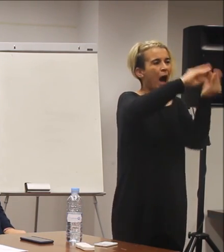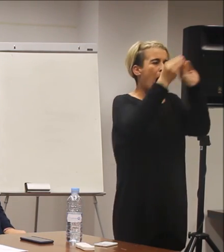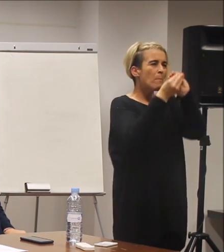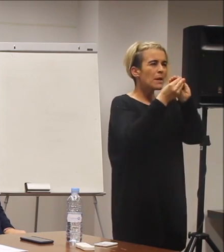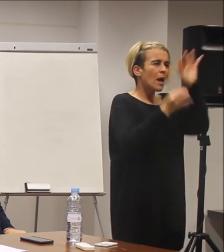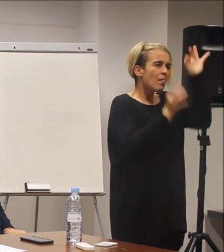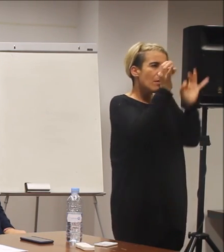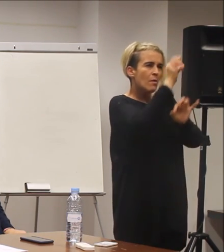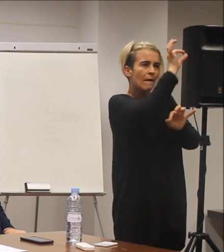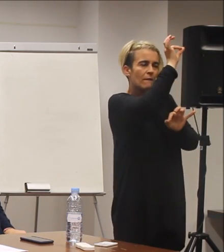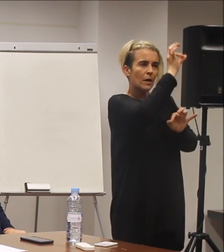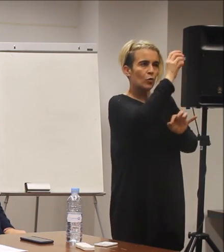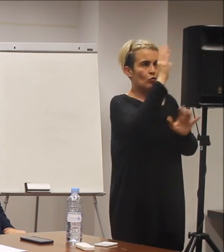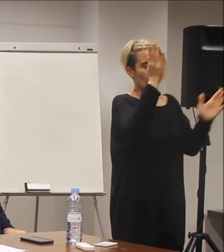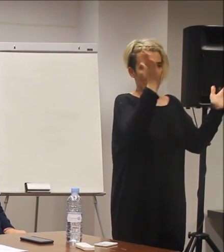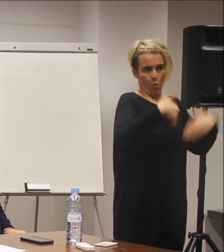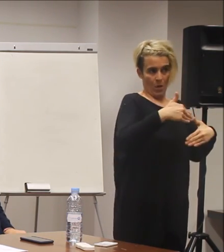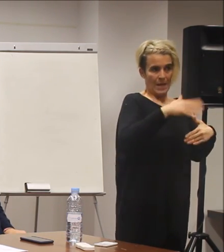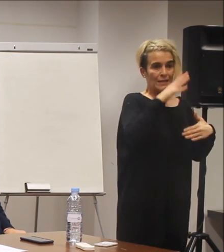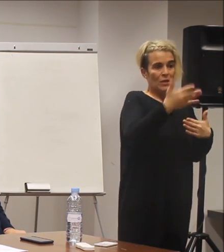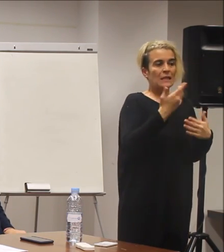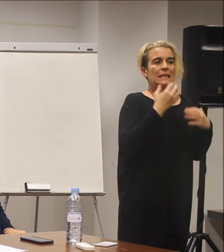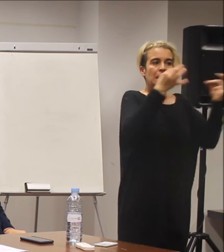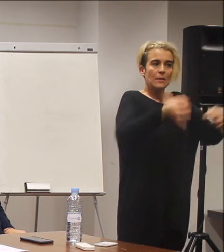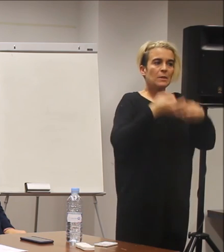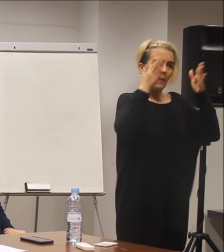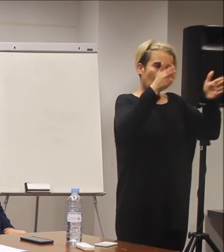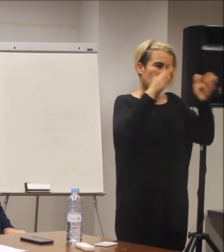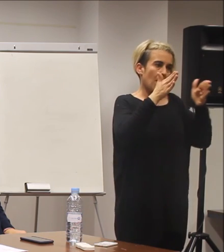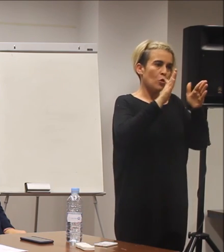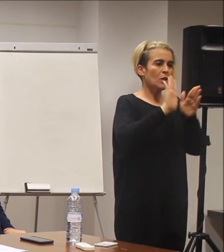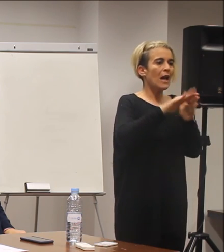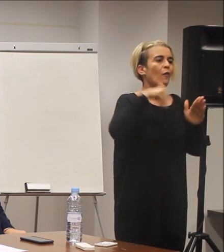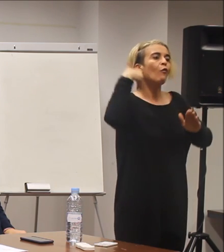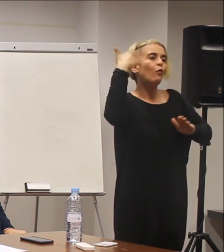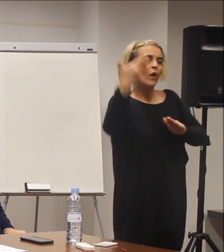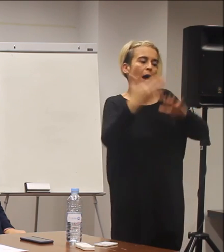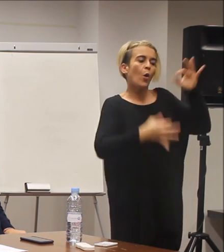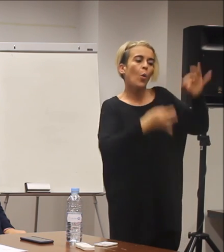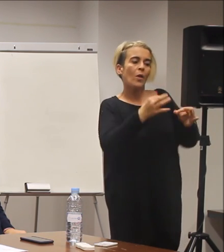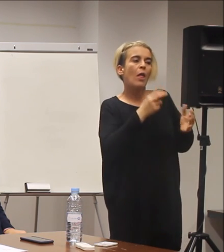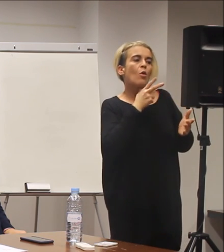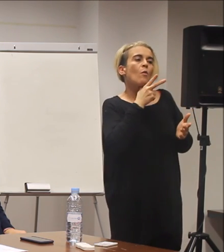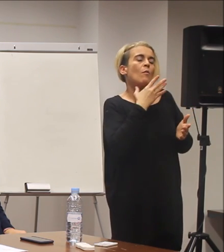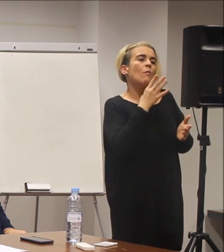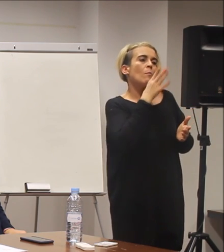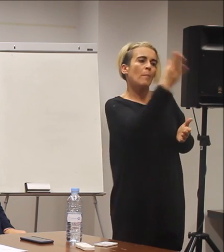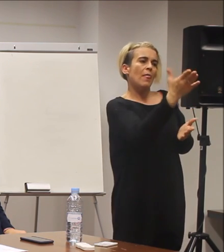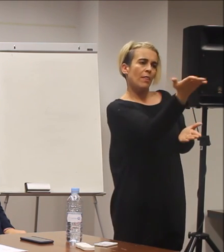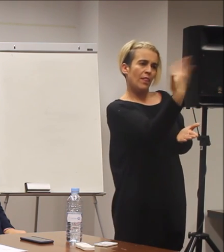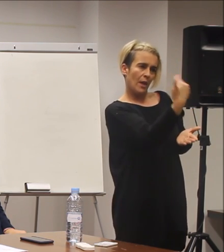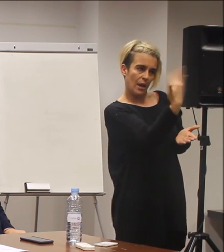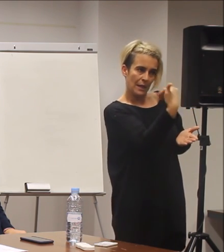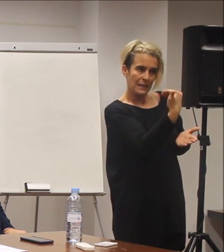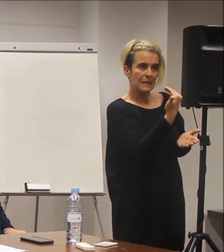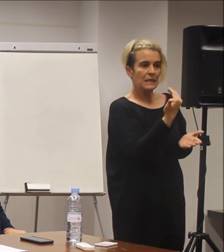mismo, una reclamación extrajudicial. Si por lo que sea no tenéis todas estas facturas que estamos diciendo, que hay casos en las que no las tenéis,